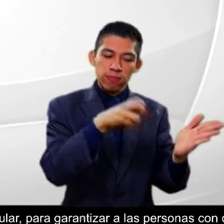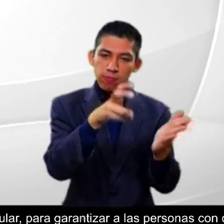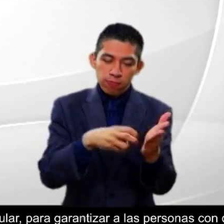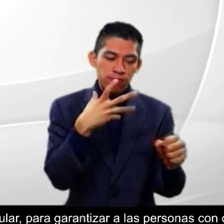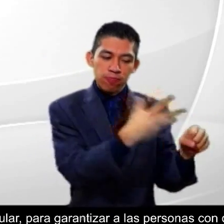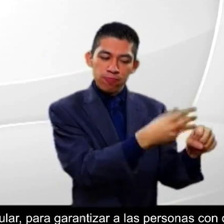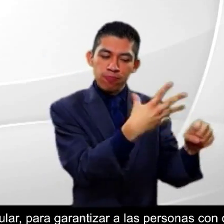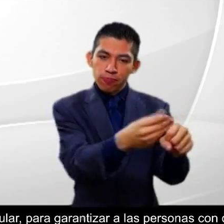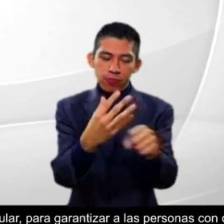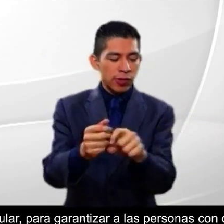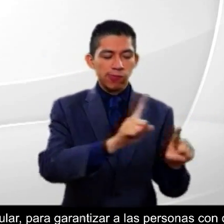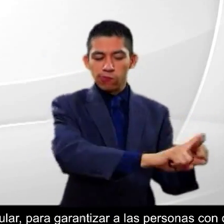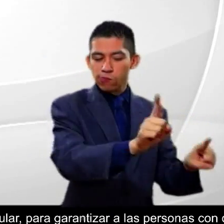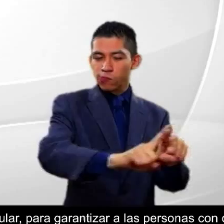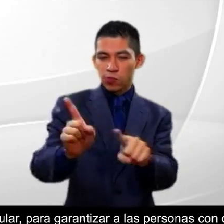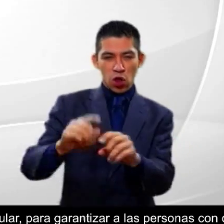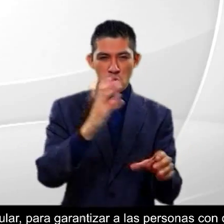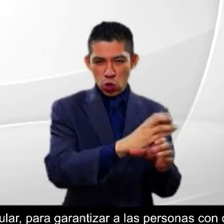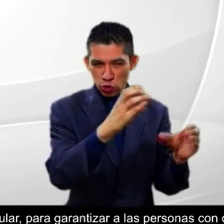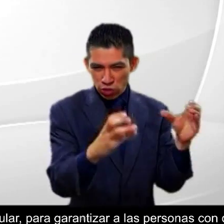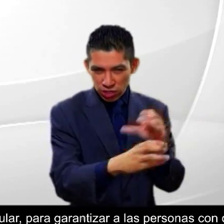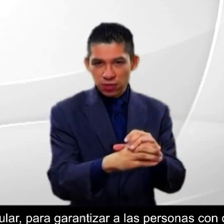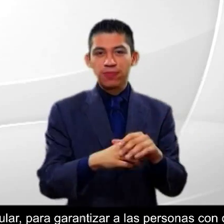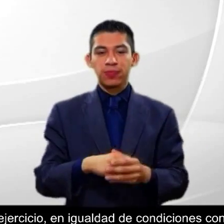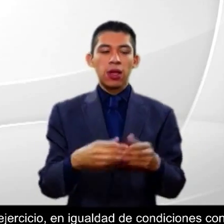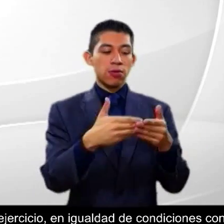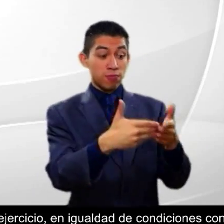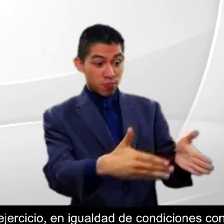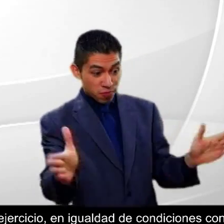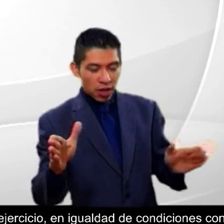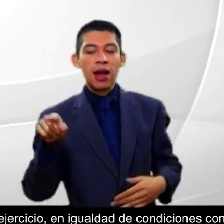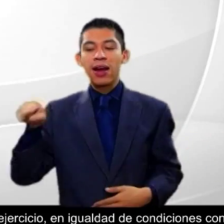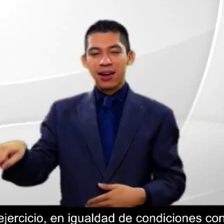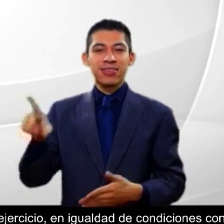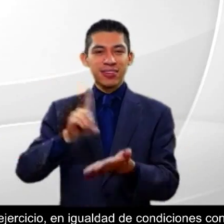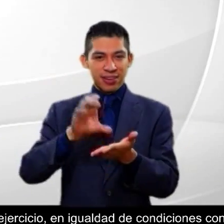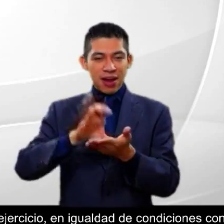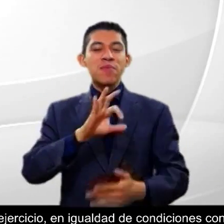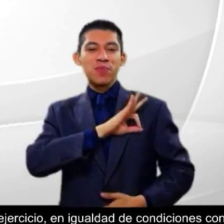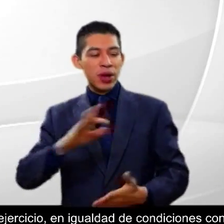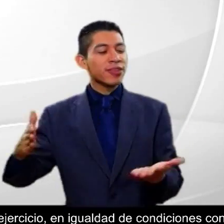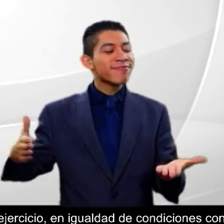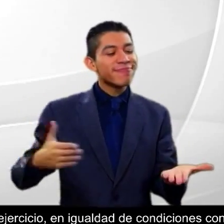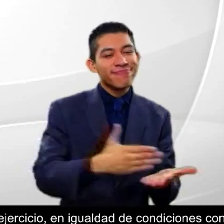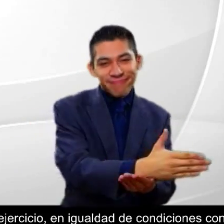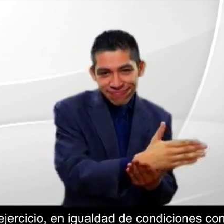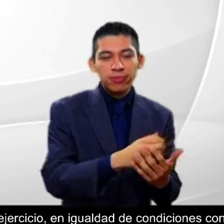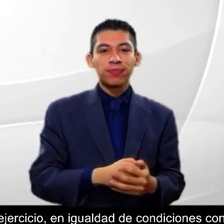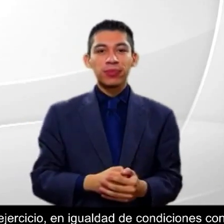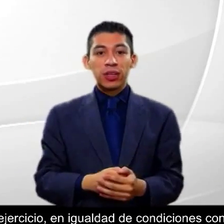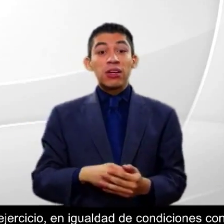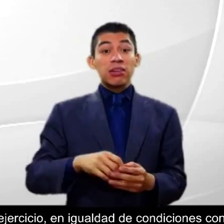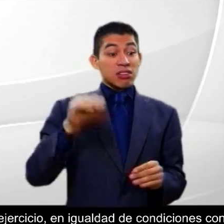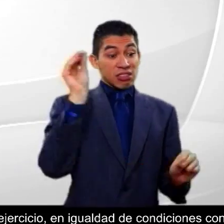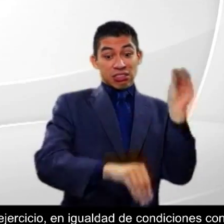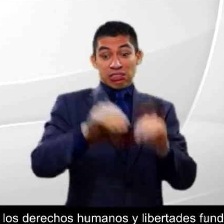particular para garantizar a las personas con discapacidad El goce o ejercicio, en igualdad de condiciones con las demás